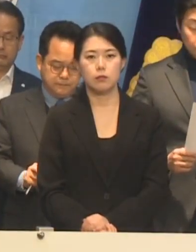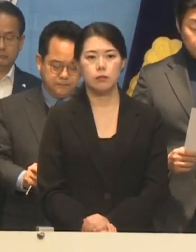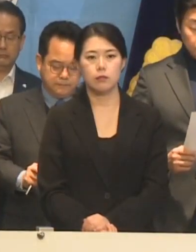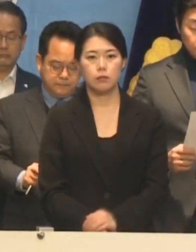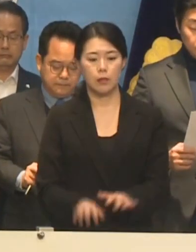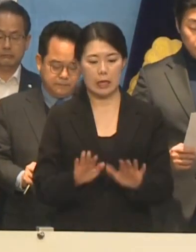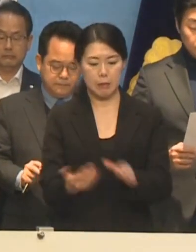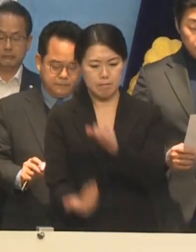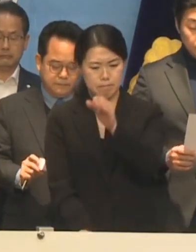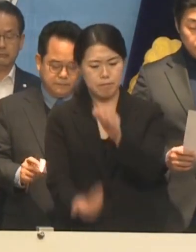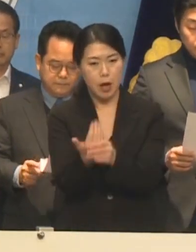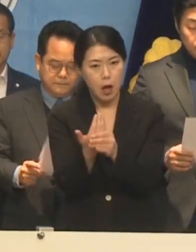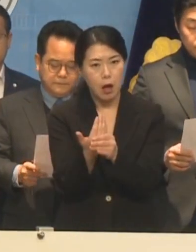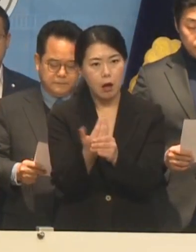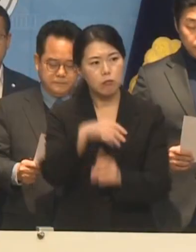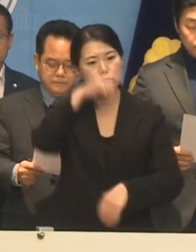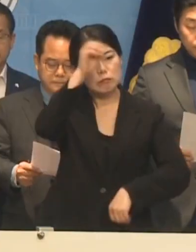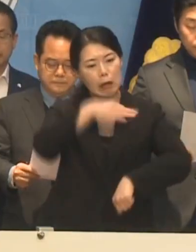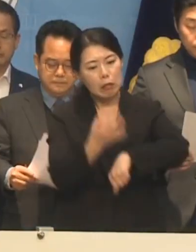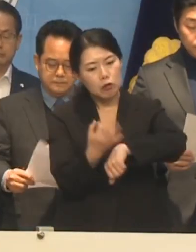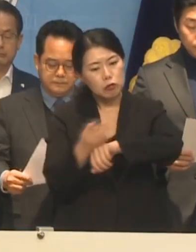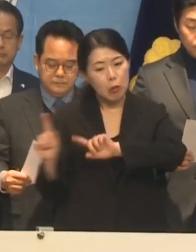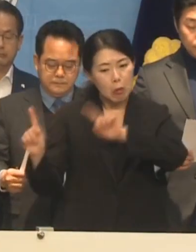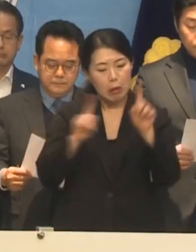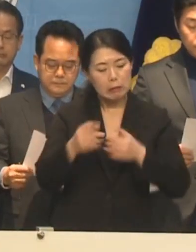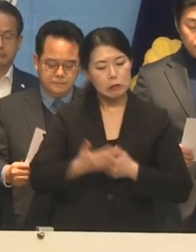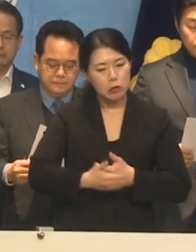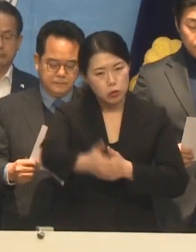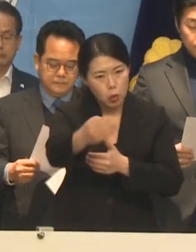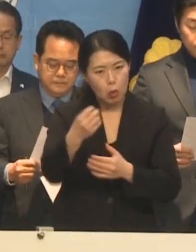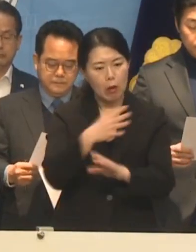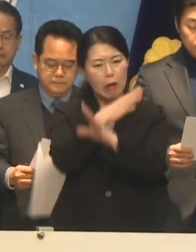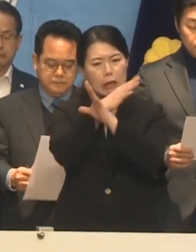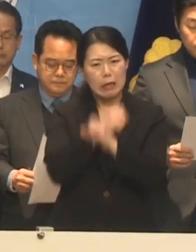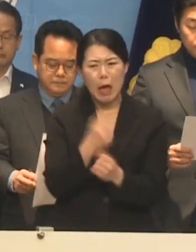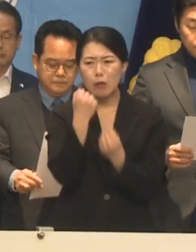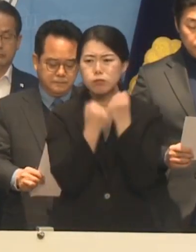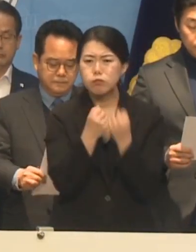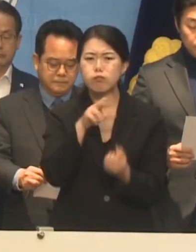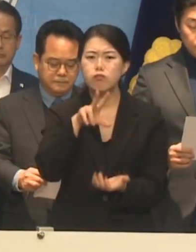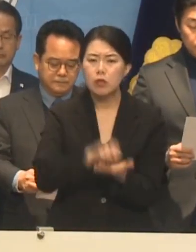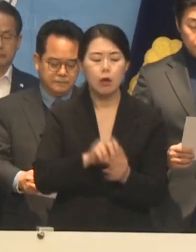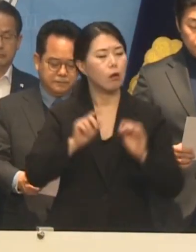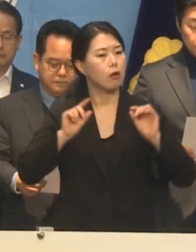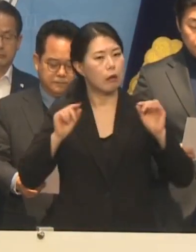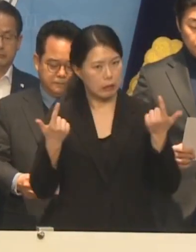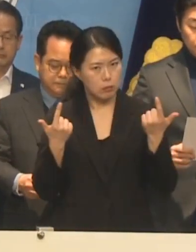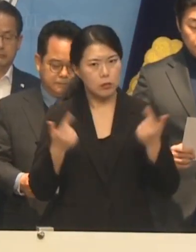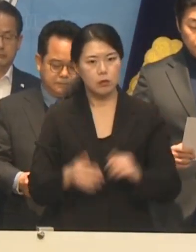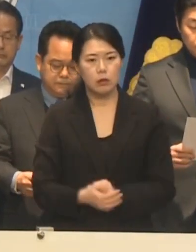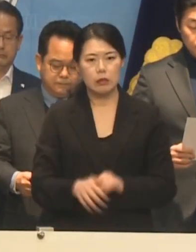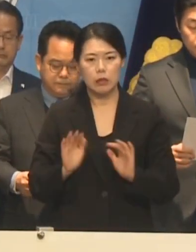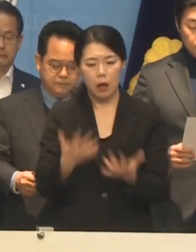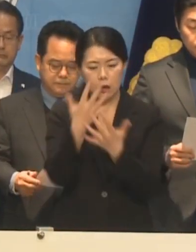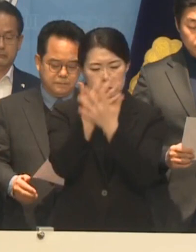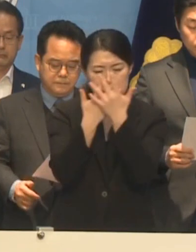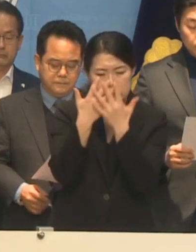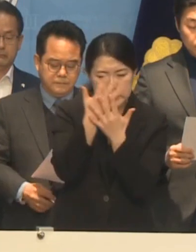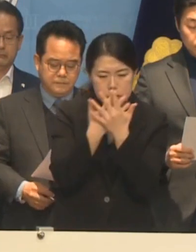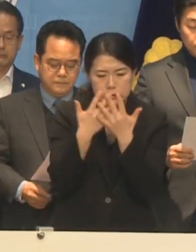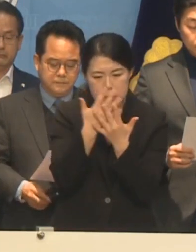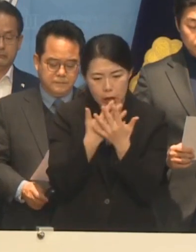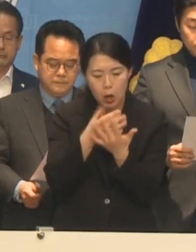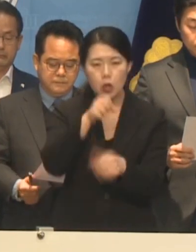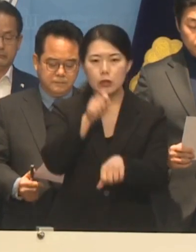이번 사태는 단순한 회생 절차나 계약 해석의 문제가 아니다. 유동화 구조의 불투명성과